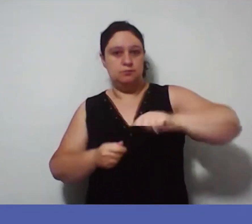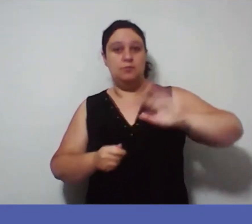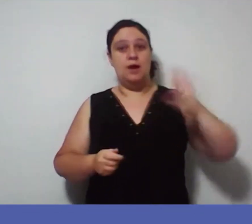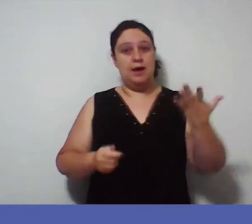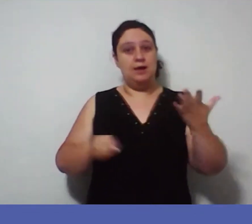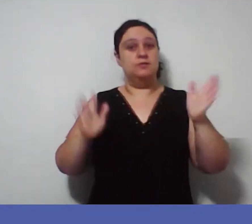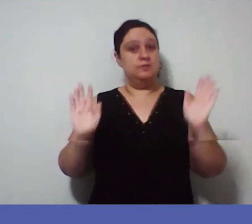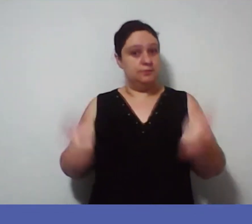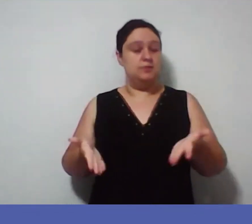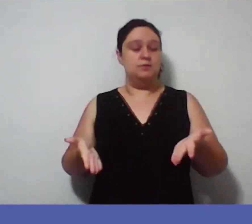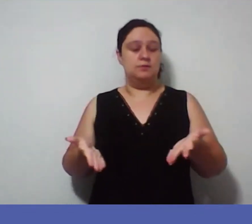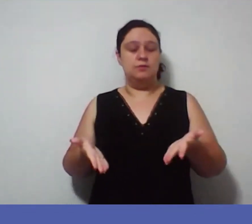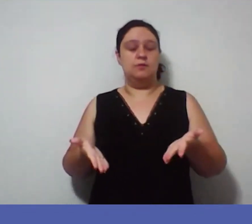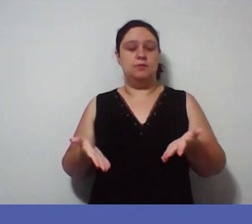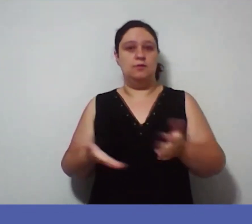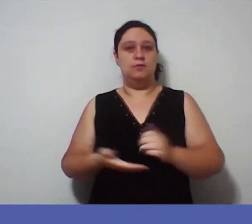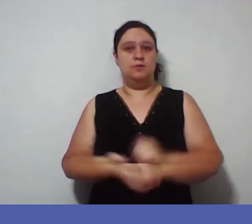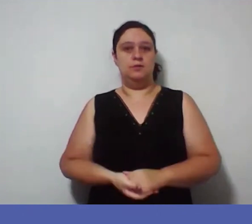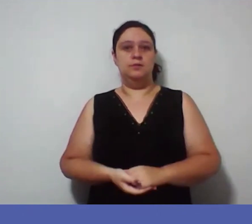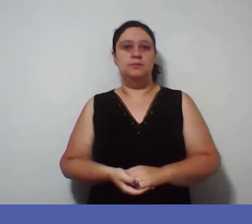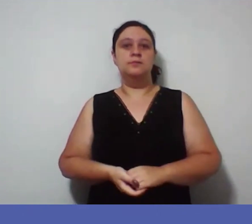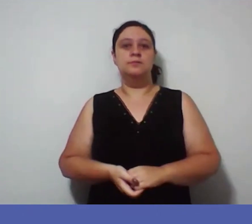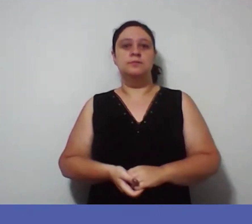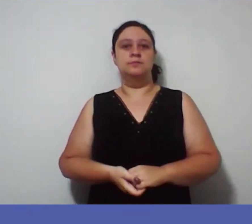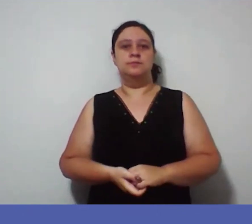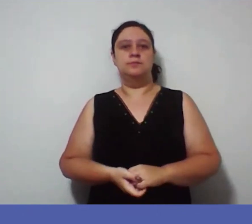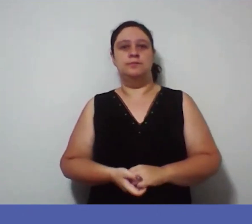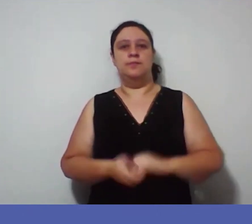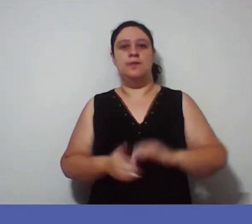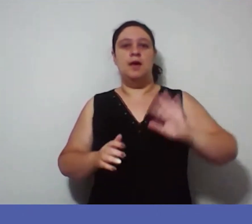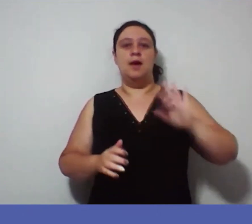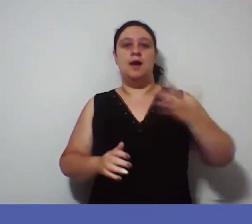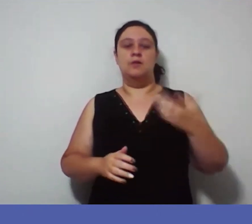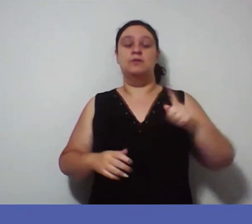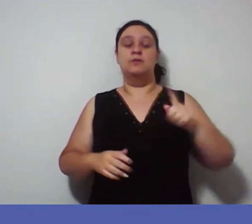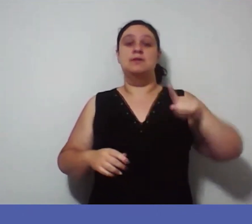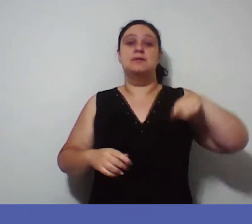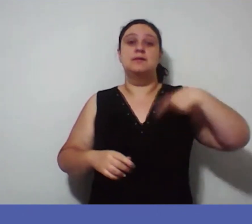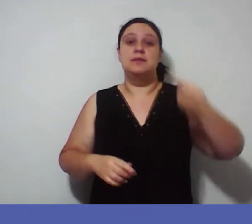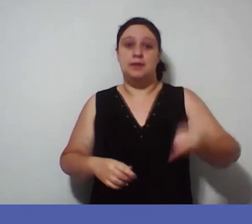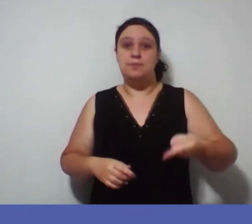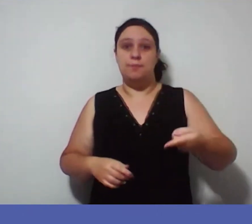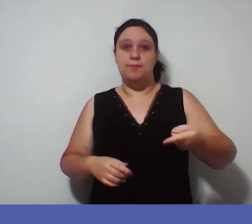acontecem depois que o Senhor dá a palavra profética aqui para nós.